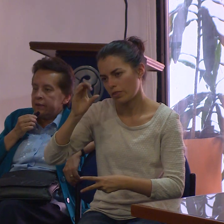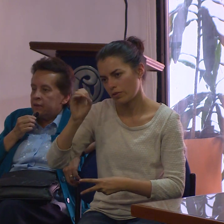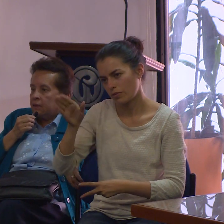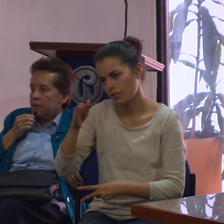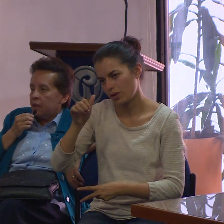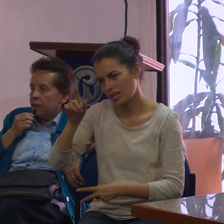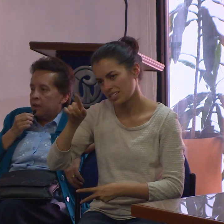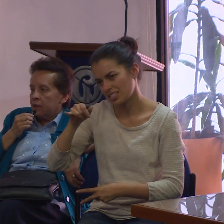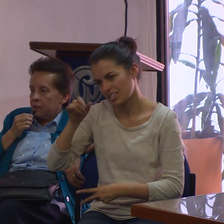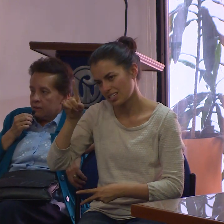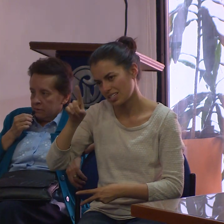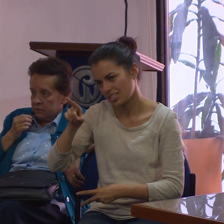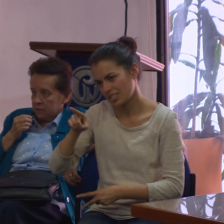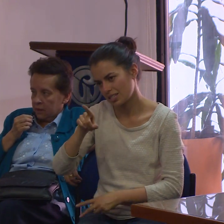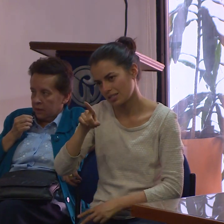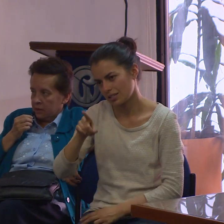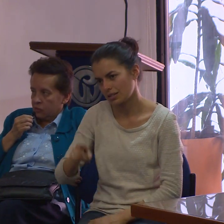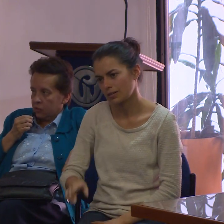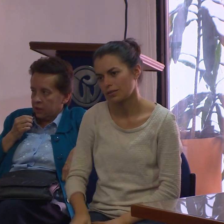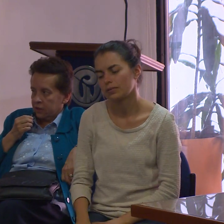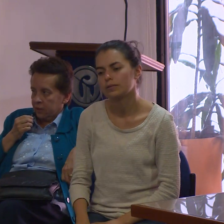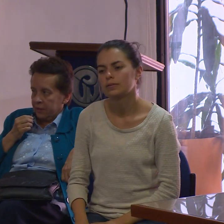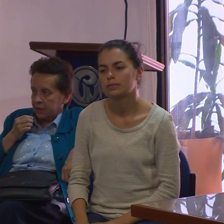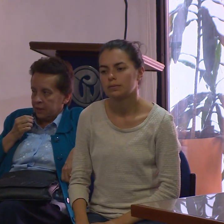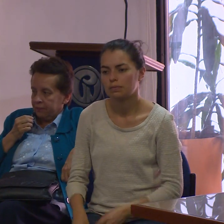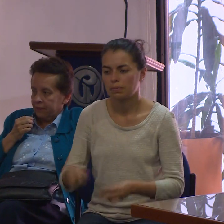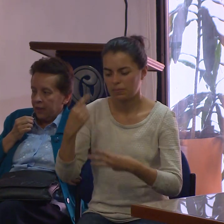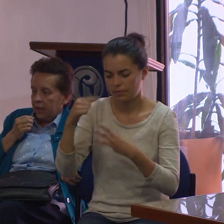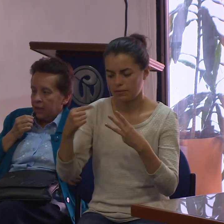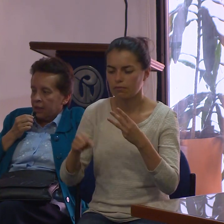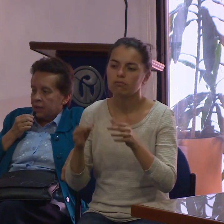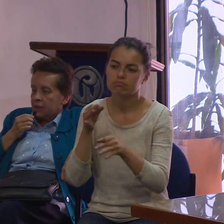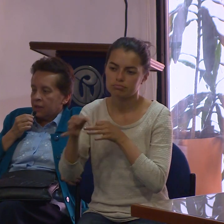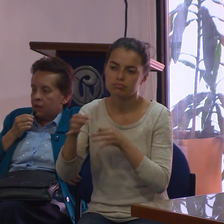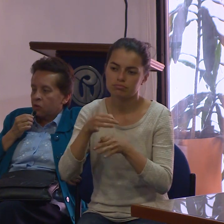campesina y así sucesivamente.